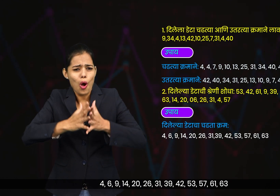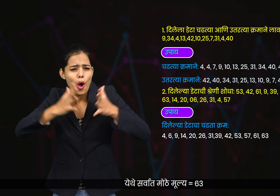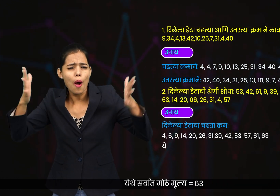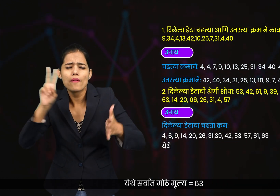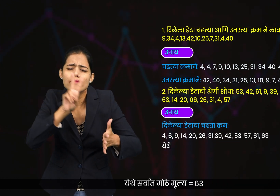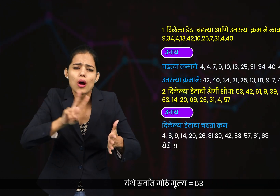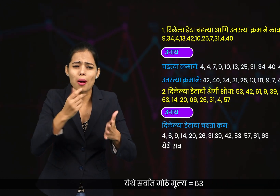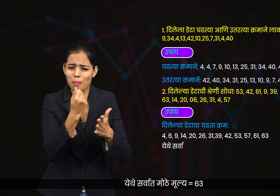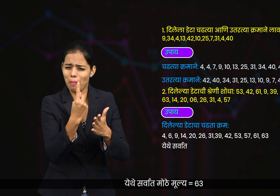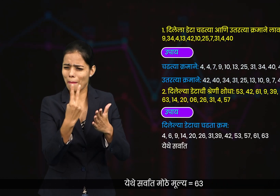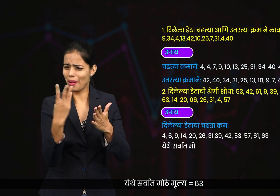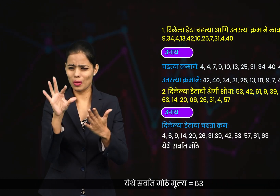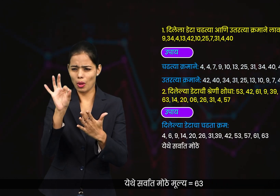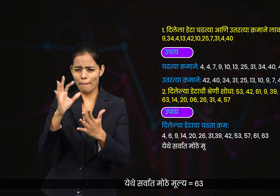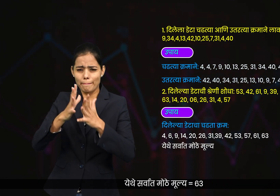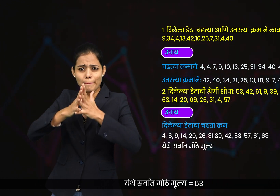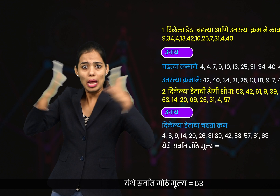येथे सर्वात मोठे मूल्य 63,